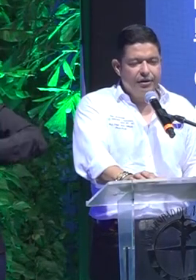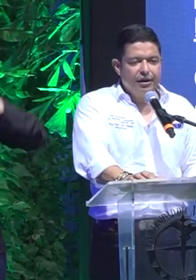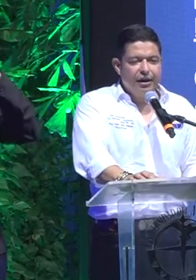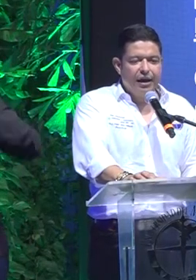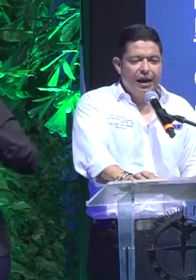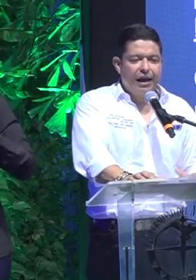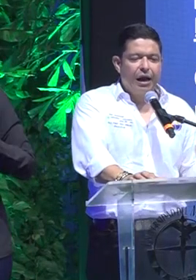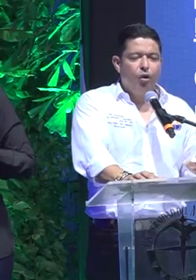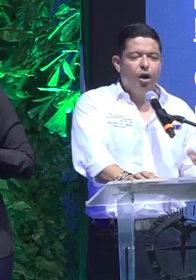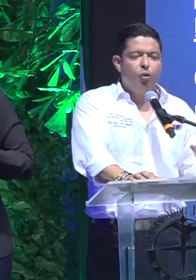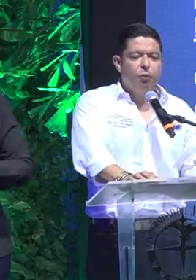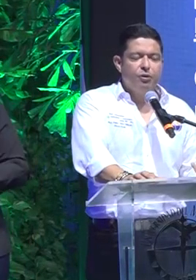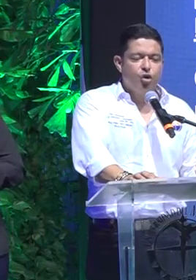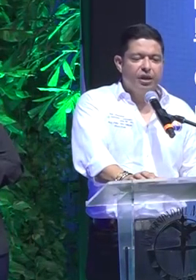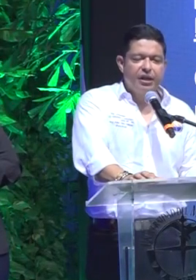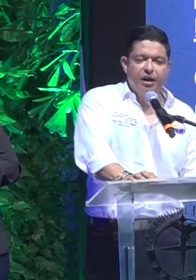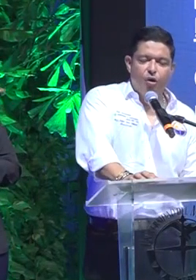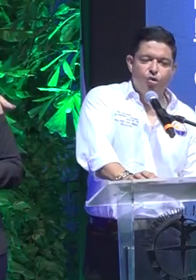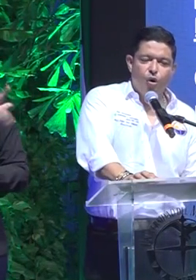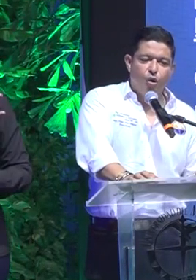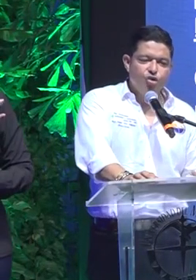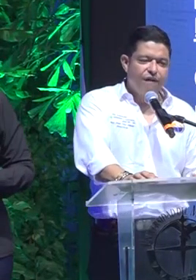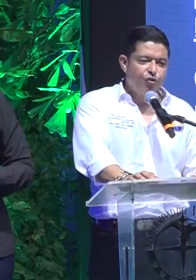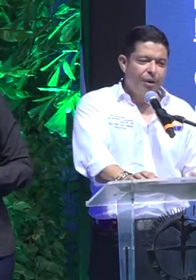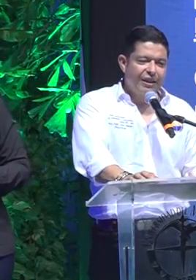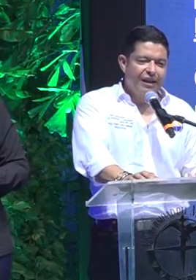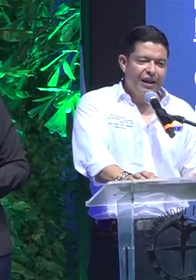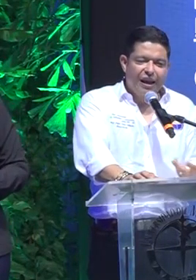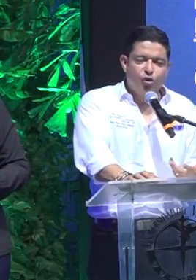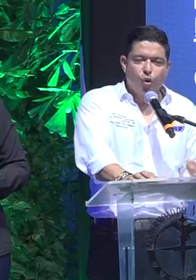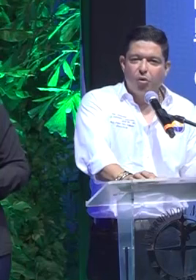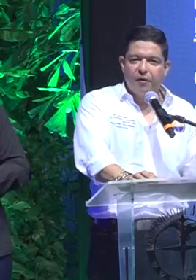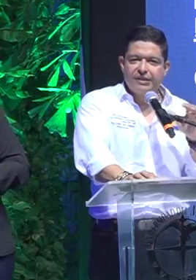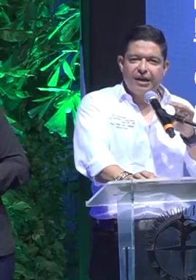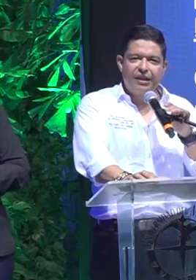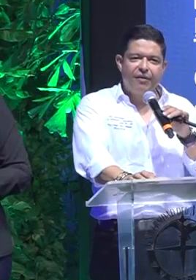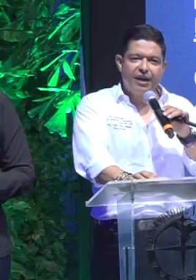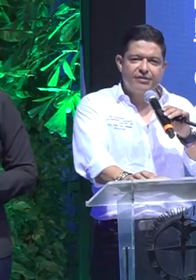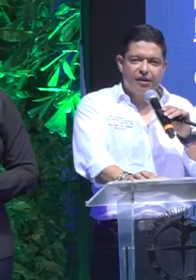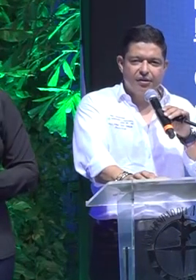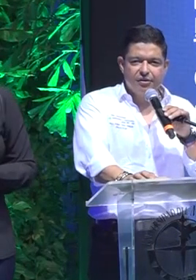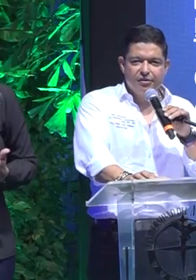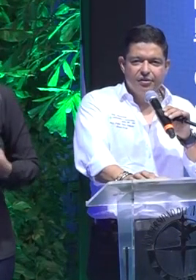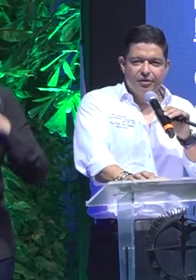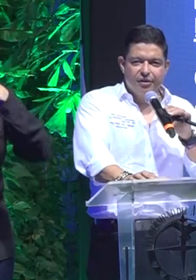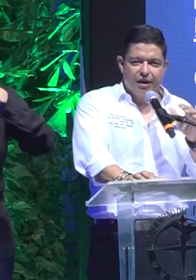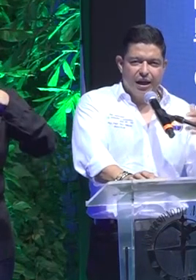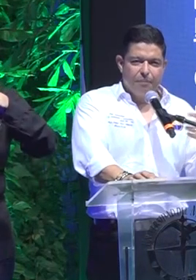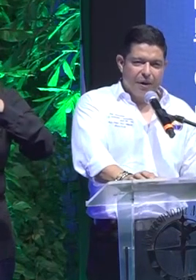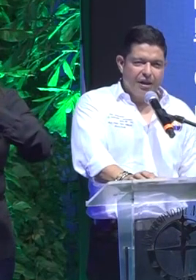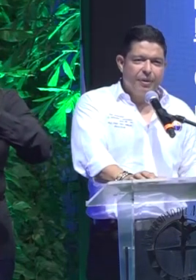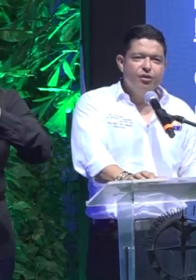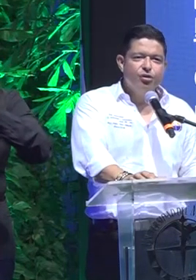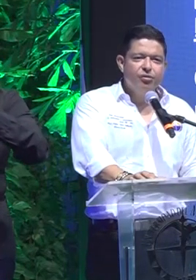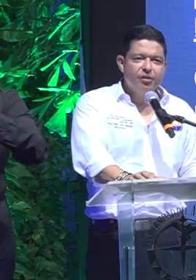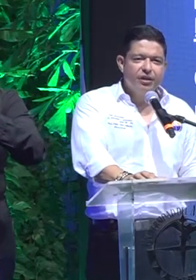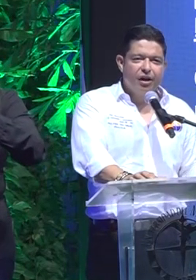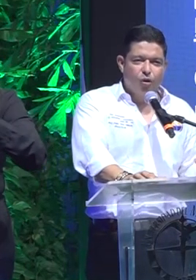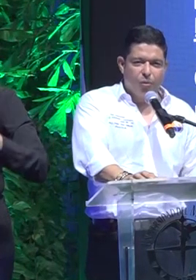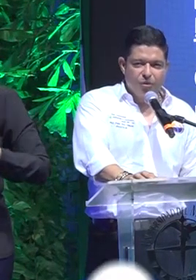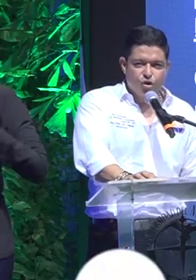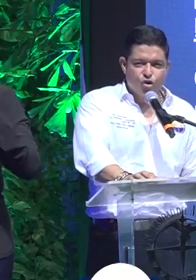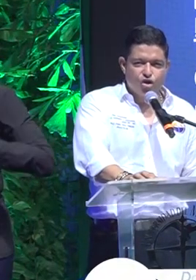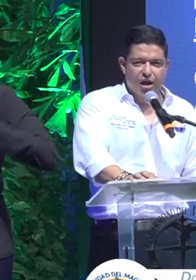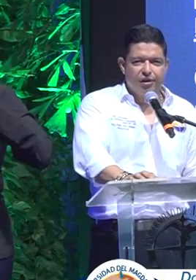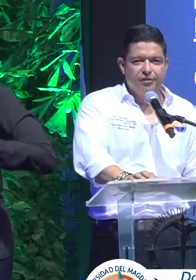determinar el grado de compromiso que tienen con dos cosas fundamentales que toda universidad debería hacer: el emprendimiento y